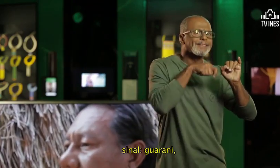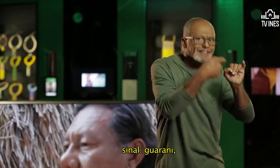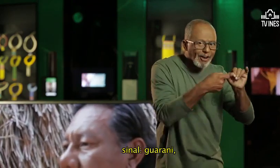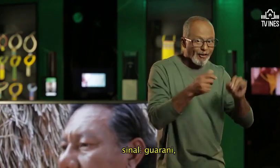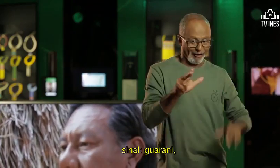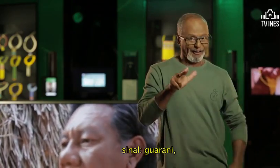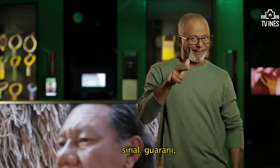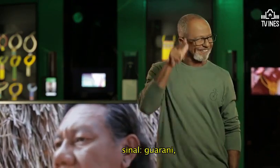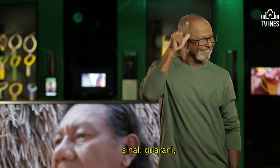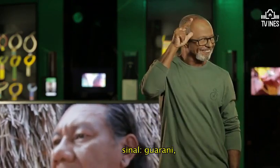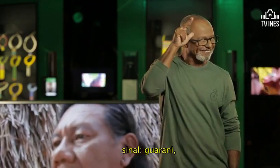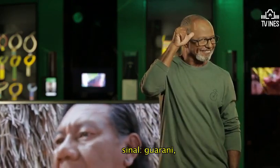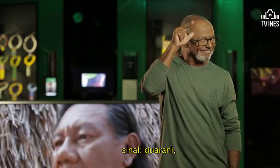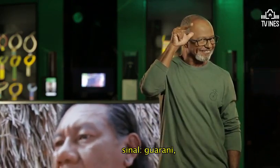sinal Guarani,